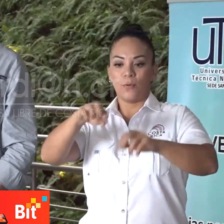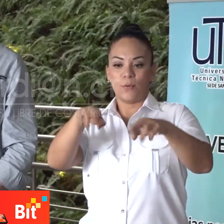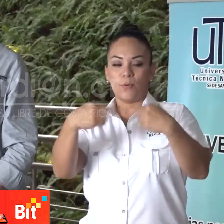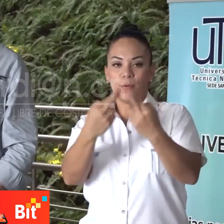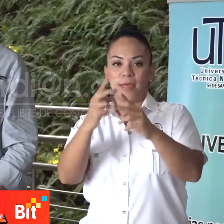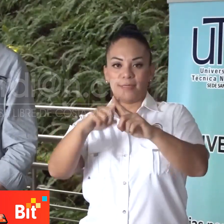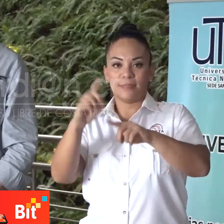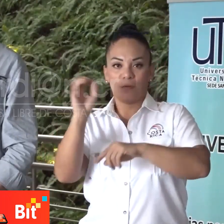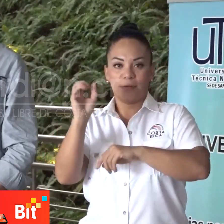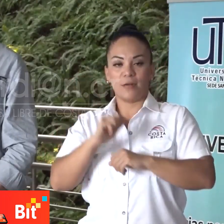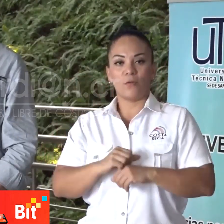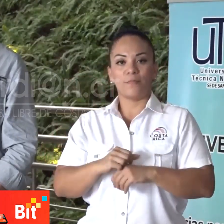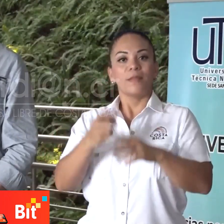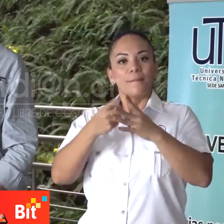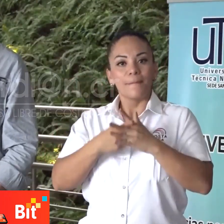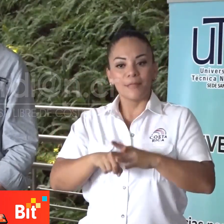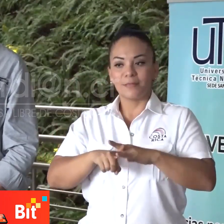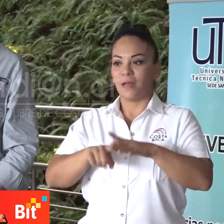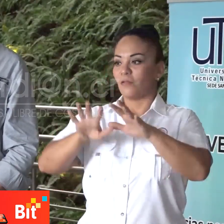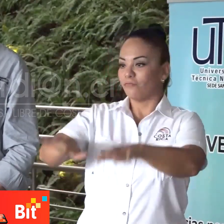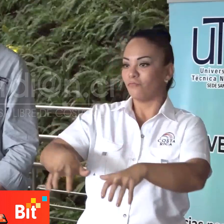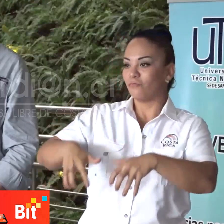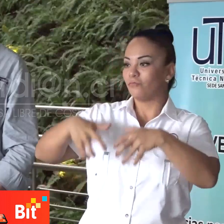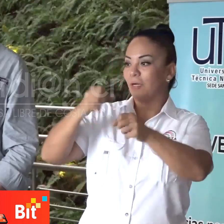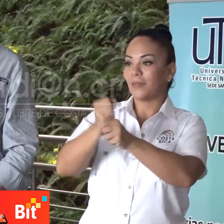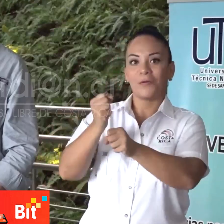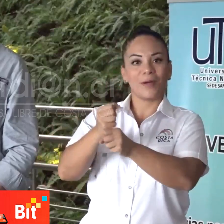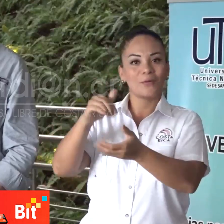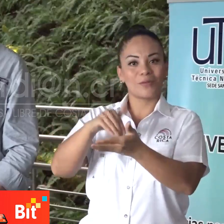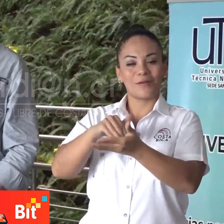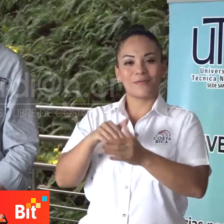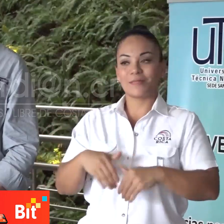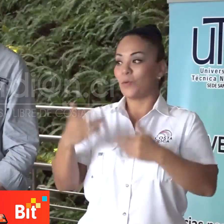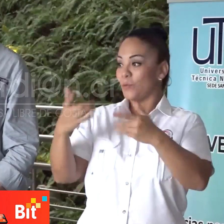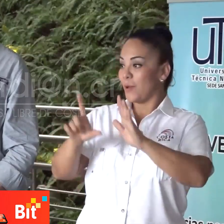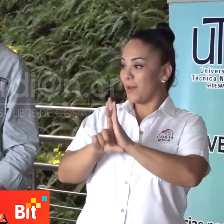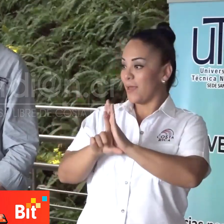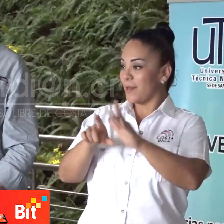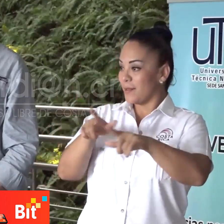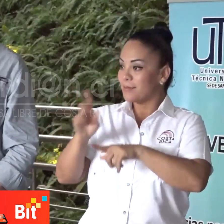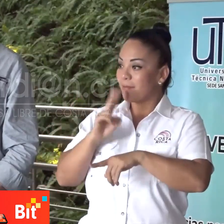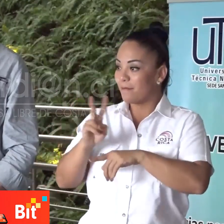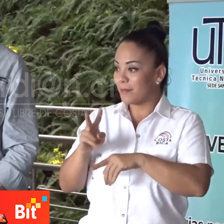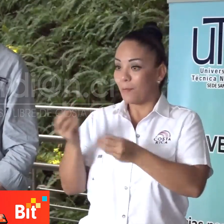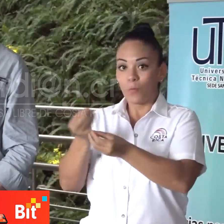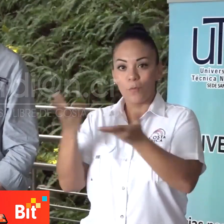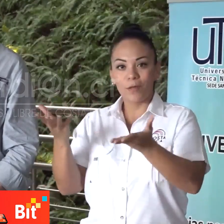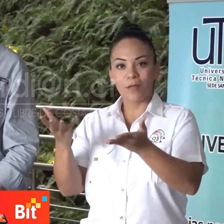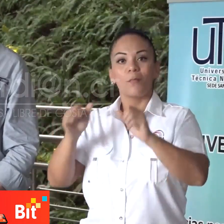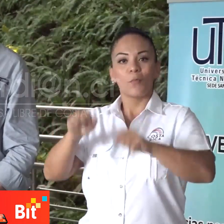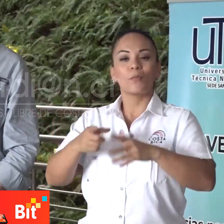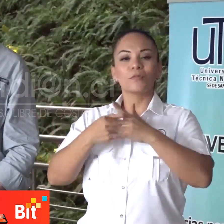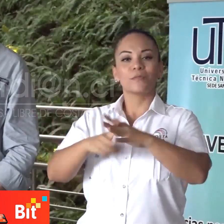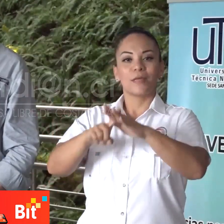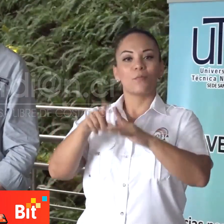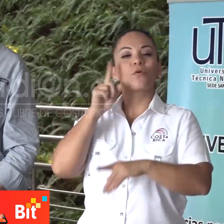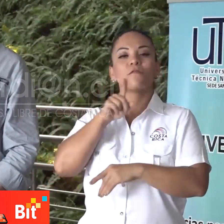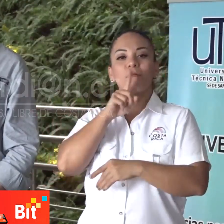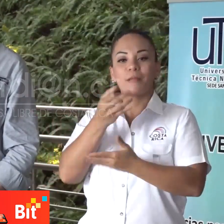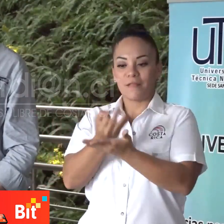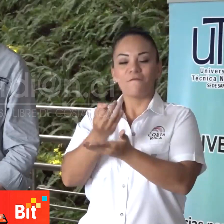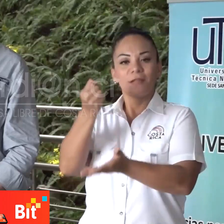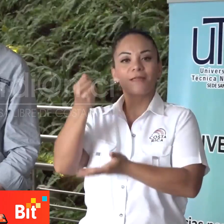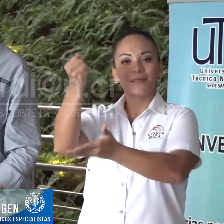para ya empezar a romper tierra otra vez, ¿verdad, ministro? Una vez que esa ley esté lista y publicada, se puede empezar porque el financiamiento